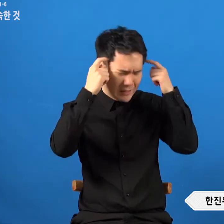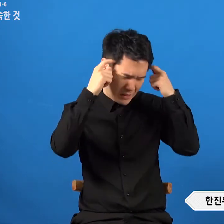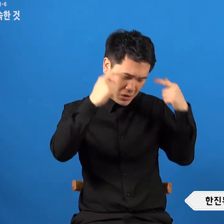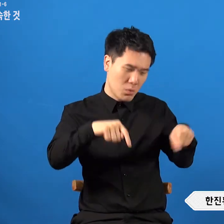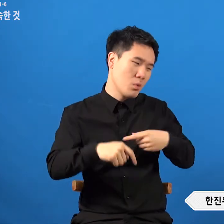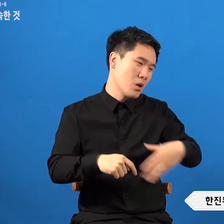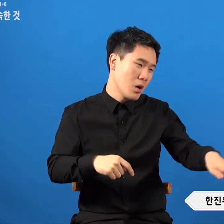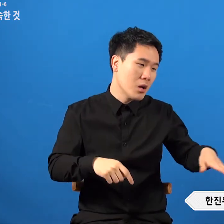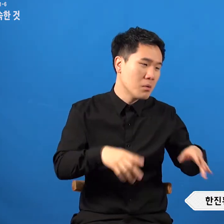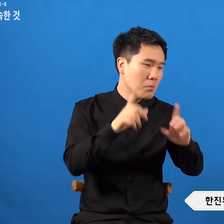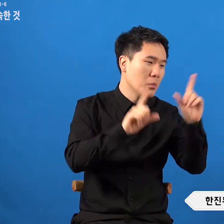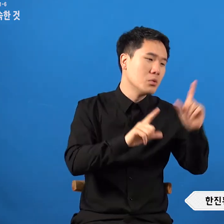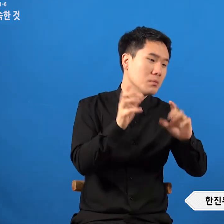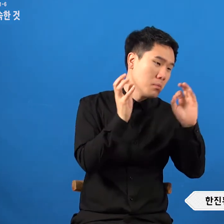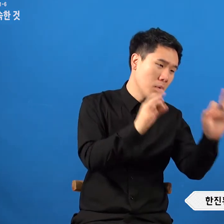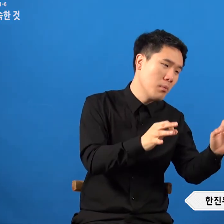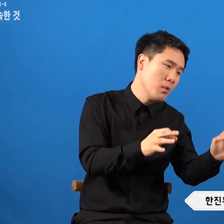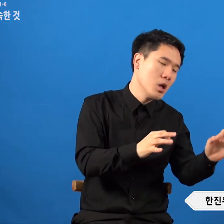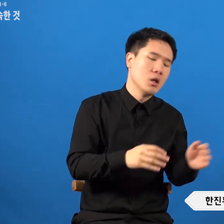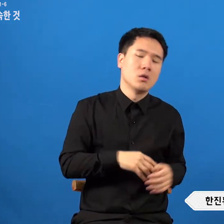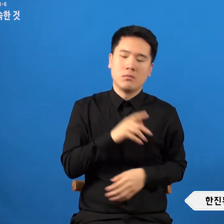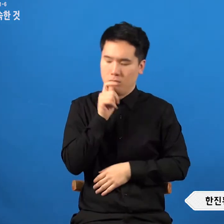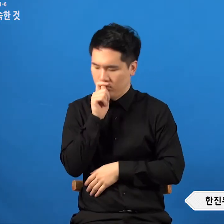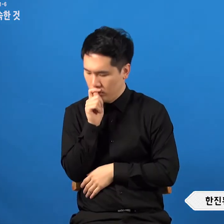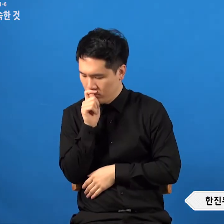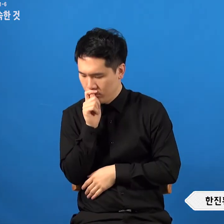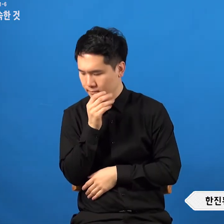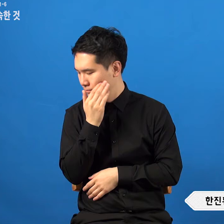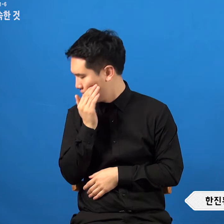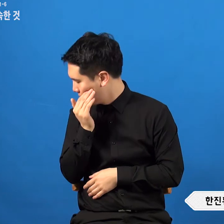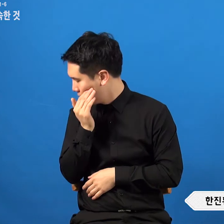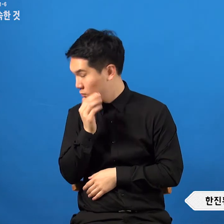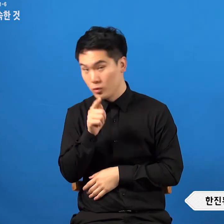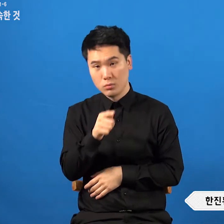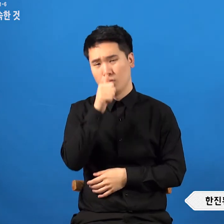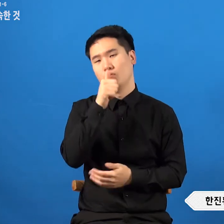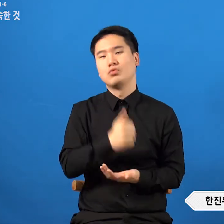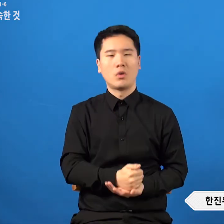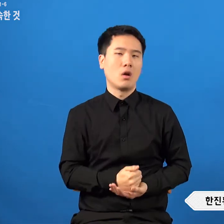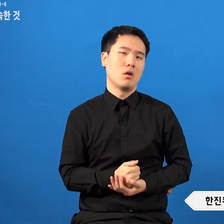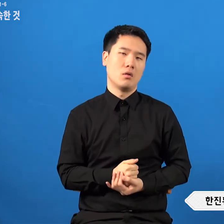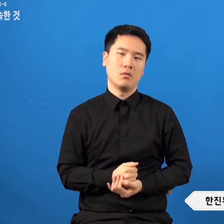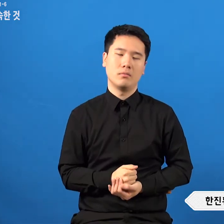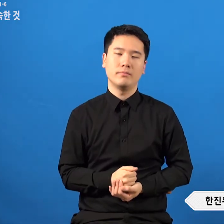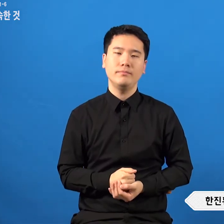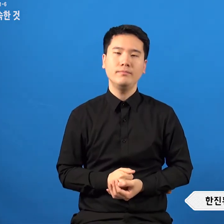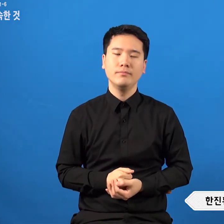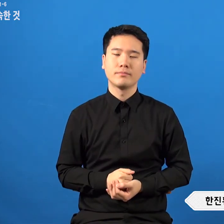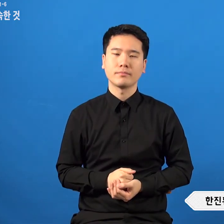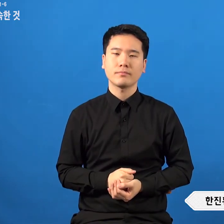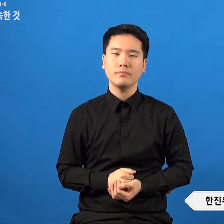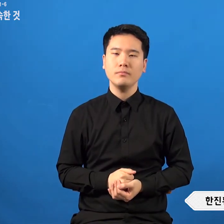있는 것을 보면서도 입을 꾹 다물고 있는 것은 죄 아닙니까? 죄라도 큰 죄지요.